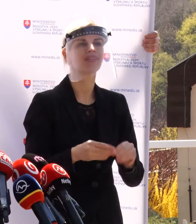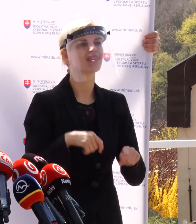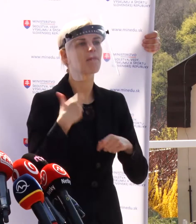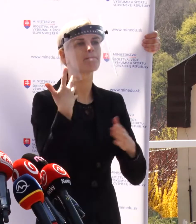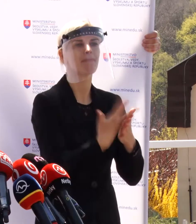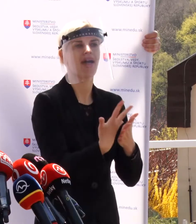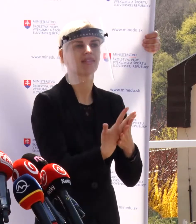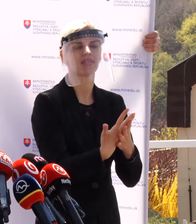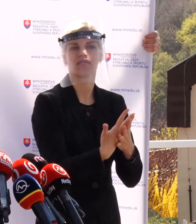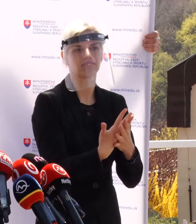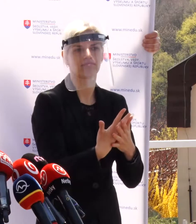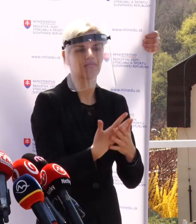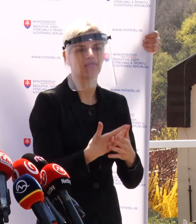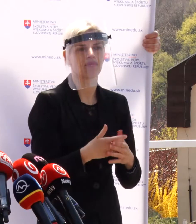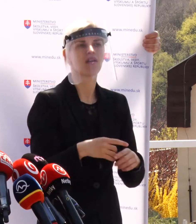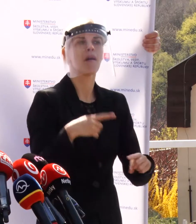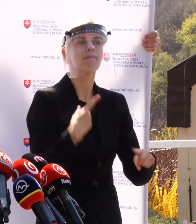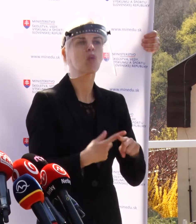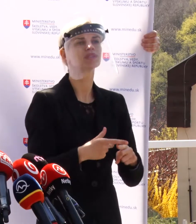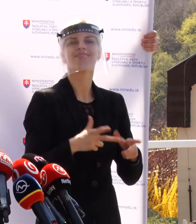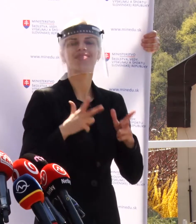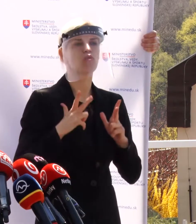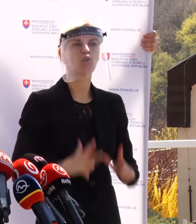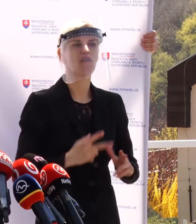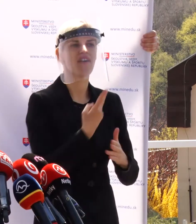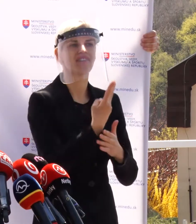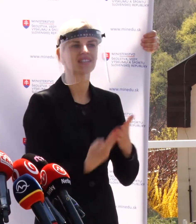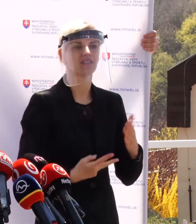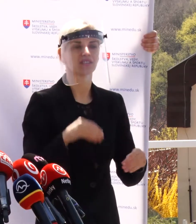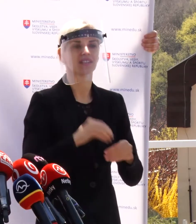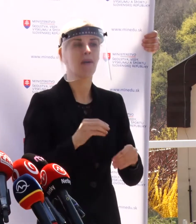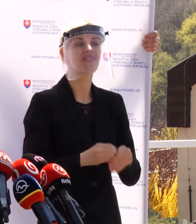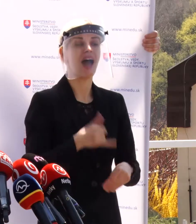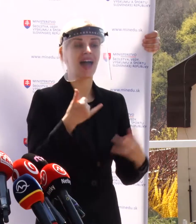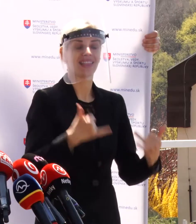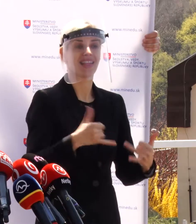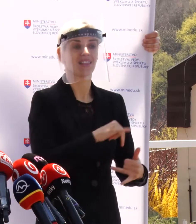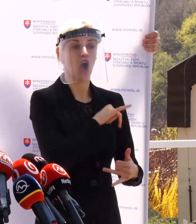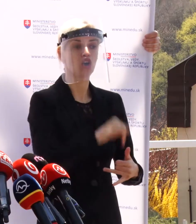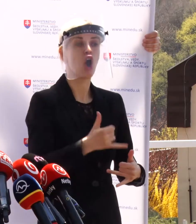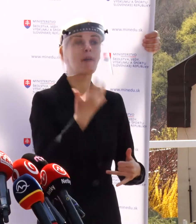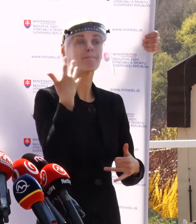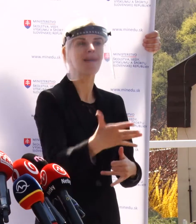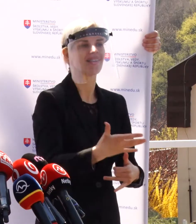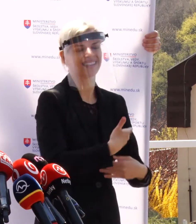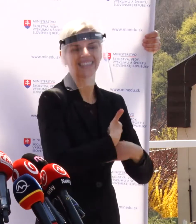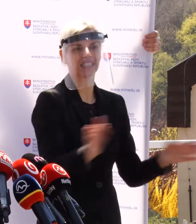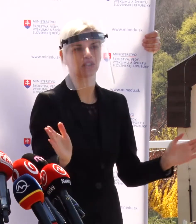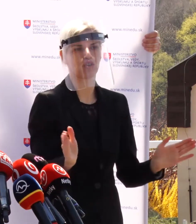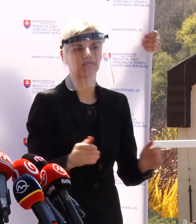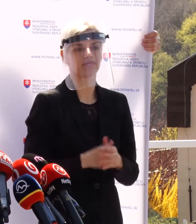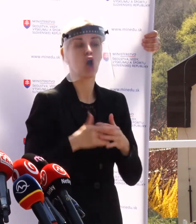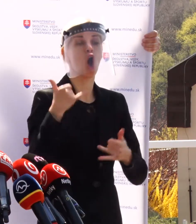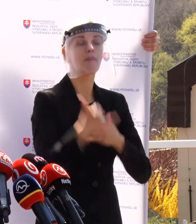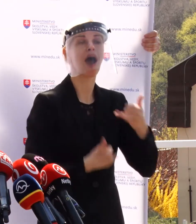nedostatočný alebo dosiahol neuspokojivé výsledky. Čiže v tomto školskom roku nebude možné opakovať ročník. Samozrejme,